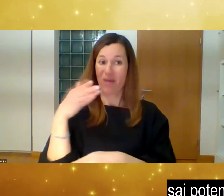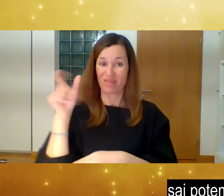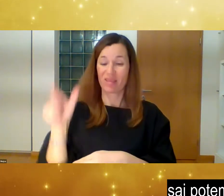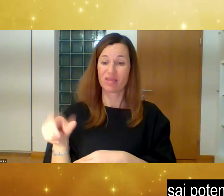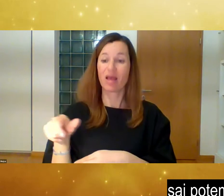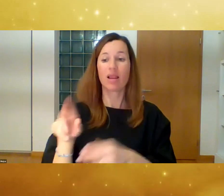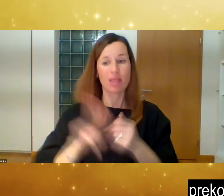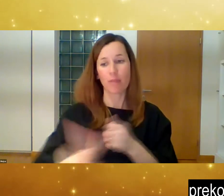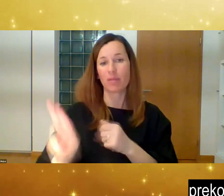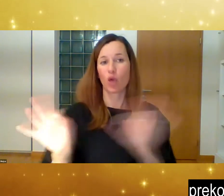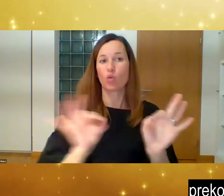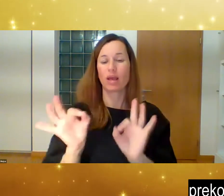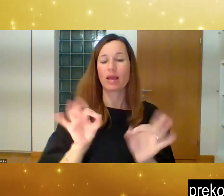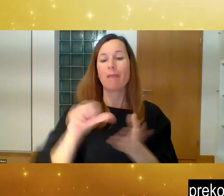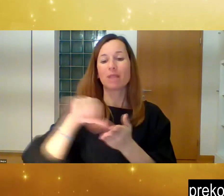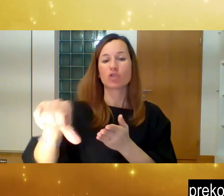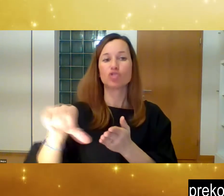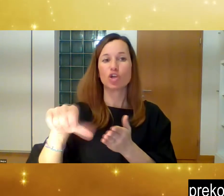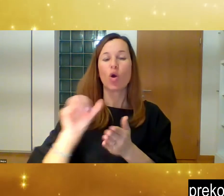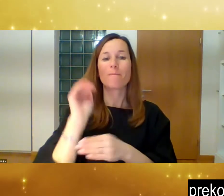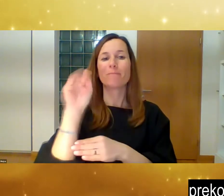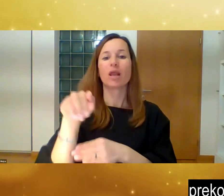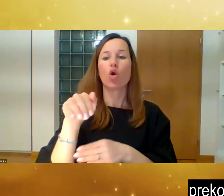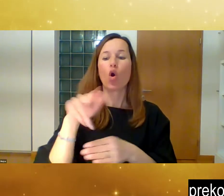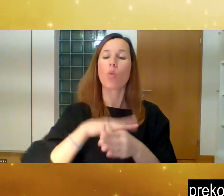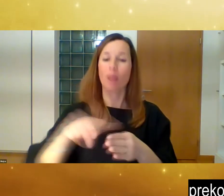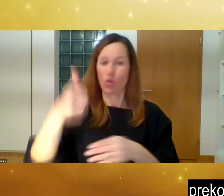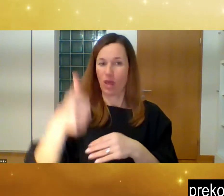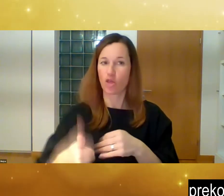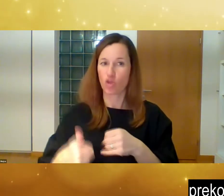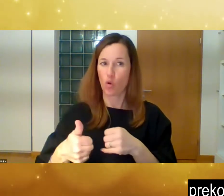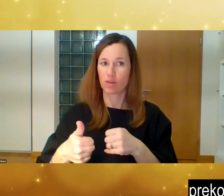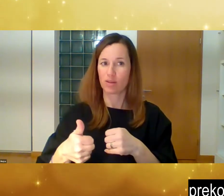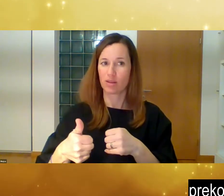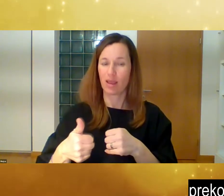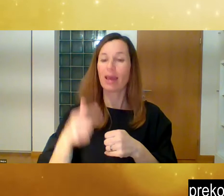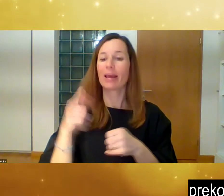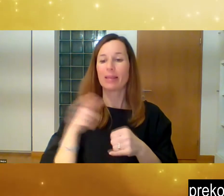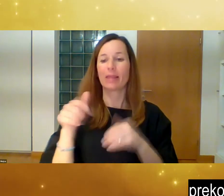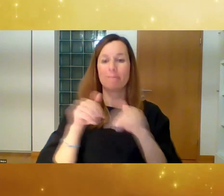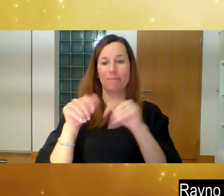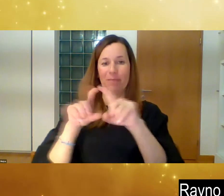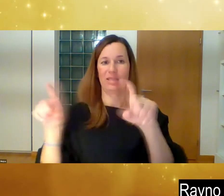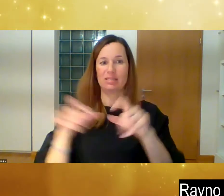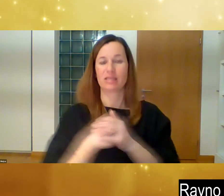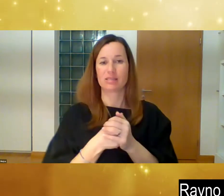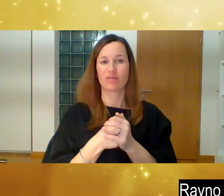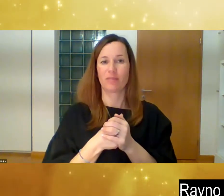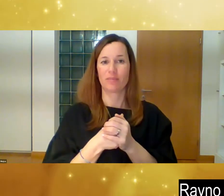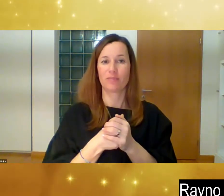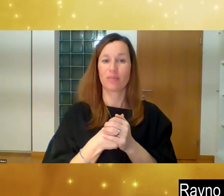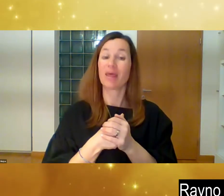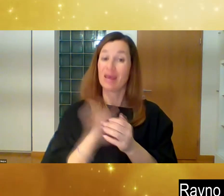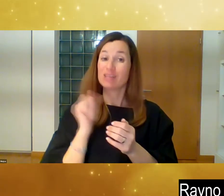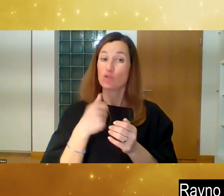naprej plačilo preko uradne upravne enote in ministrstva. Ravno zato sem